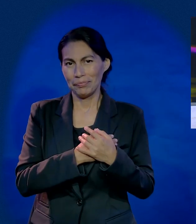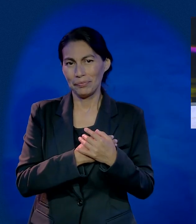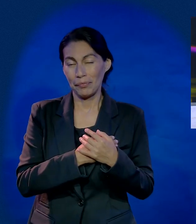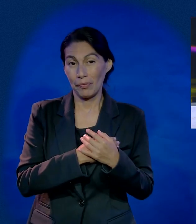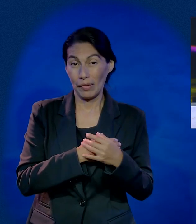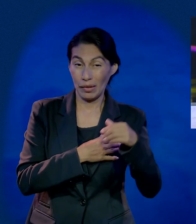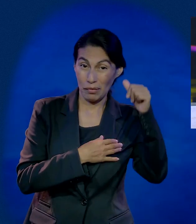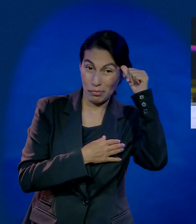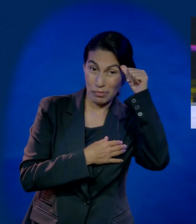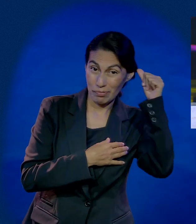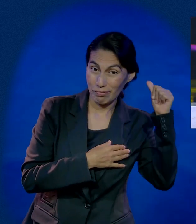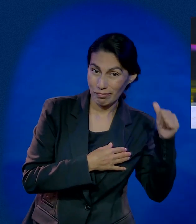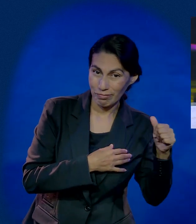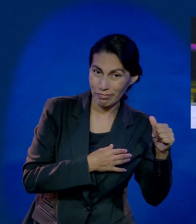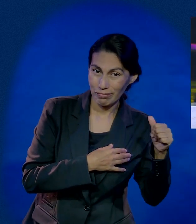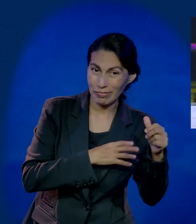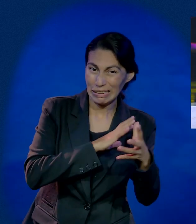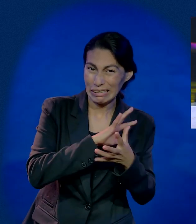Sí la amo.